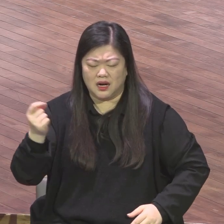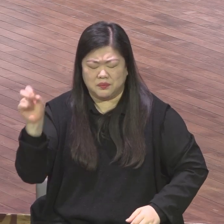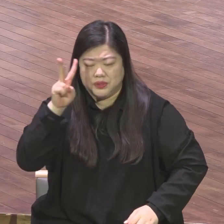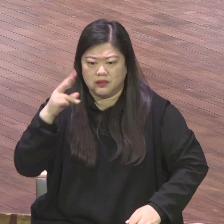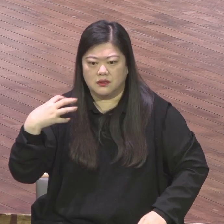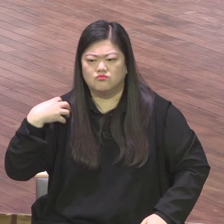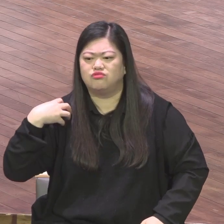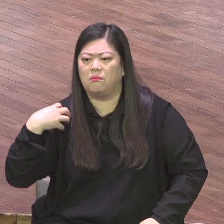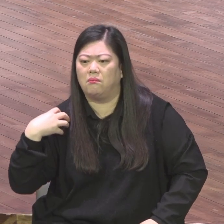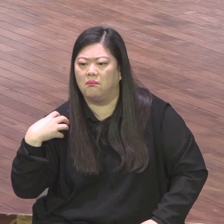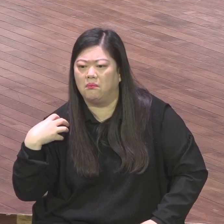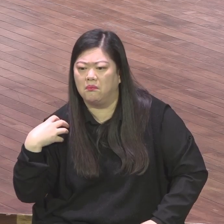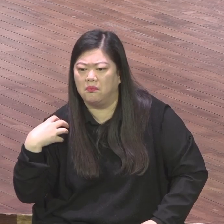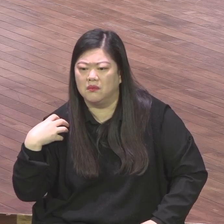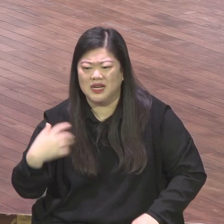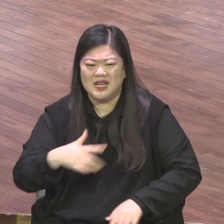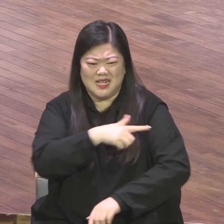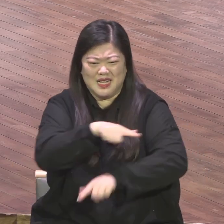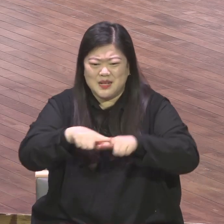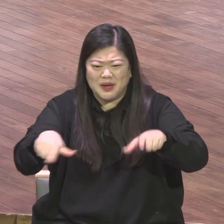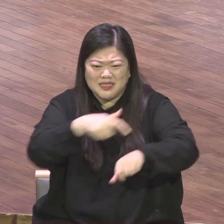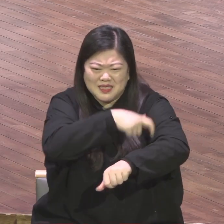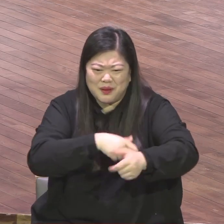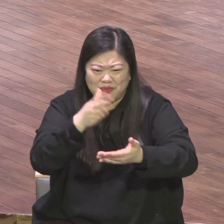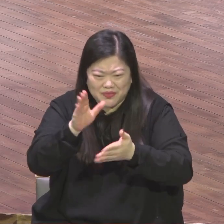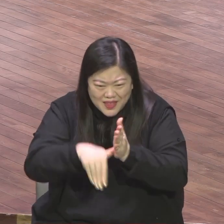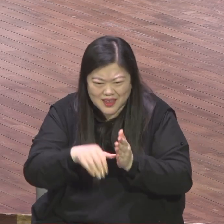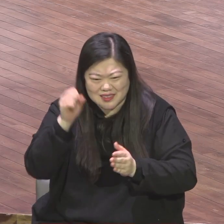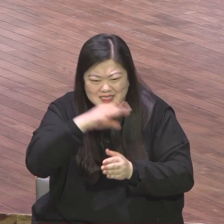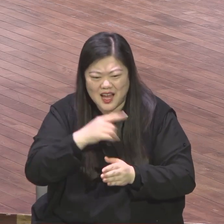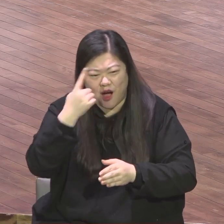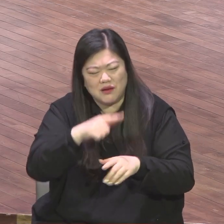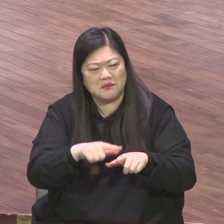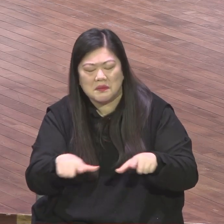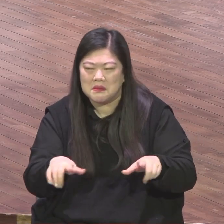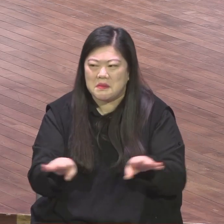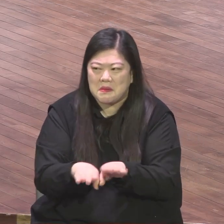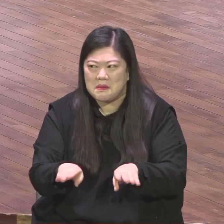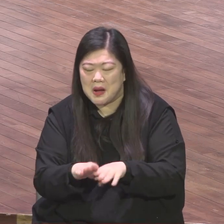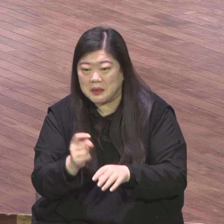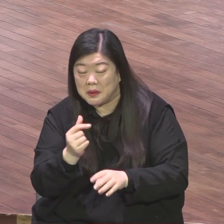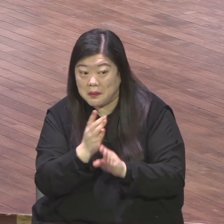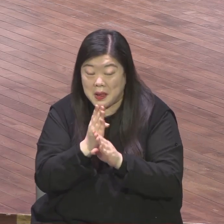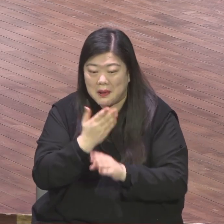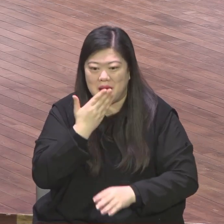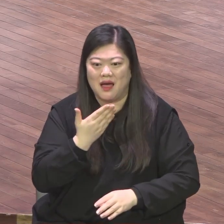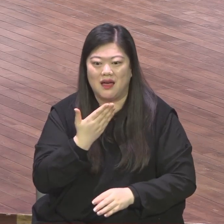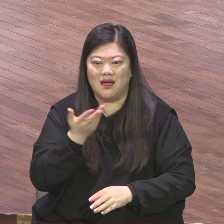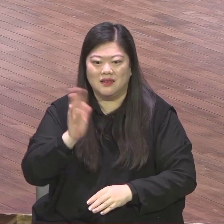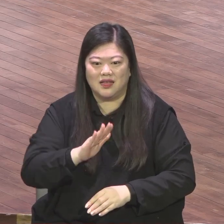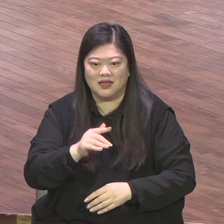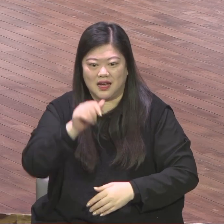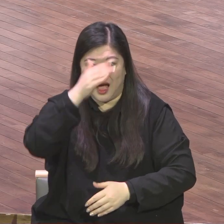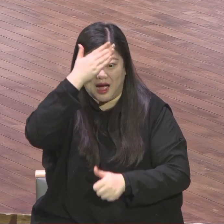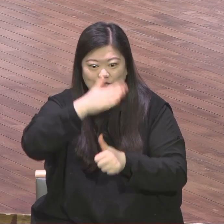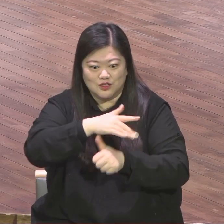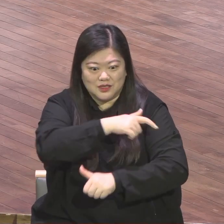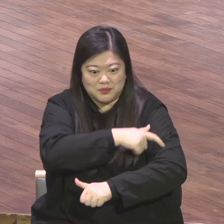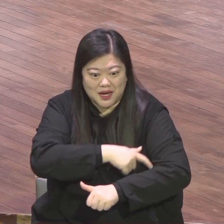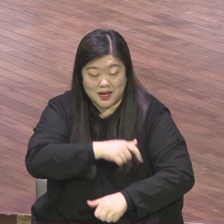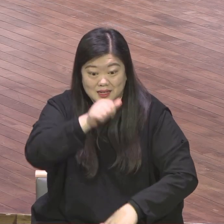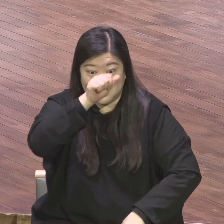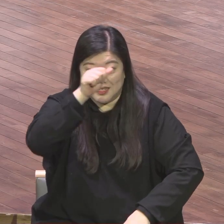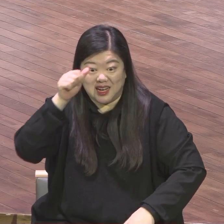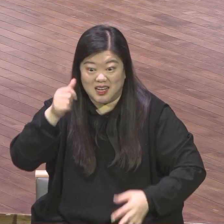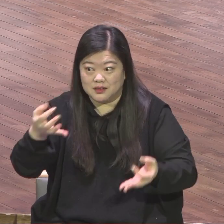맡으니 교회가 오라가라 훈련 받아라 좀 부담이 돼. 뭐 부흥시켜라 삼일조 해라 이거 전부 육체를 떠난